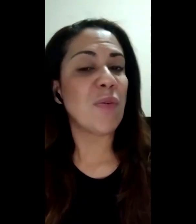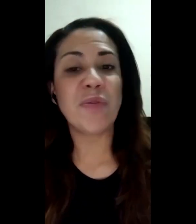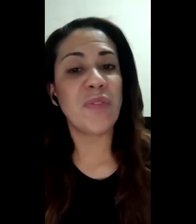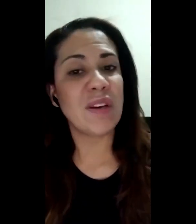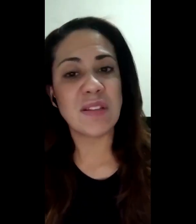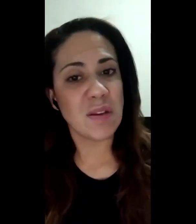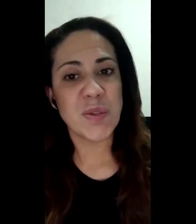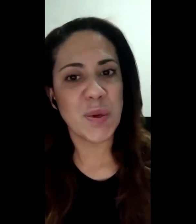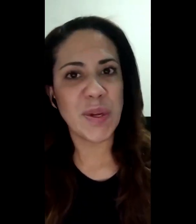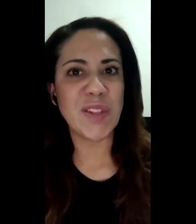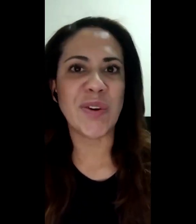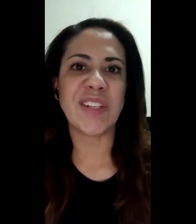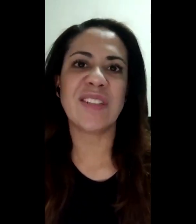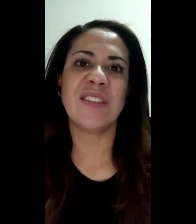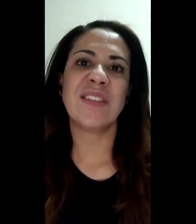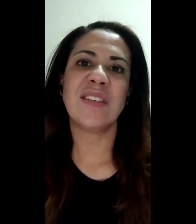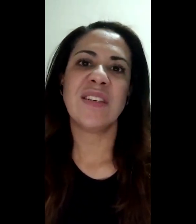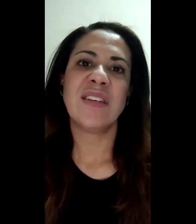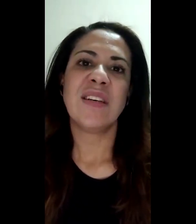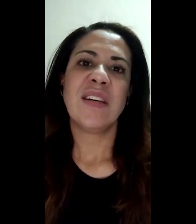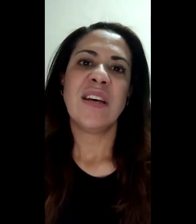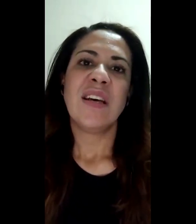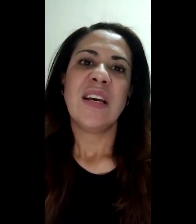inspirar a confiança ao seu redor.